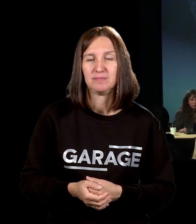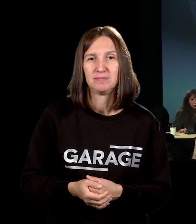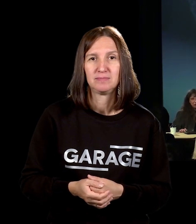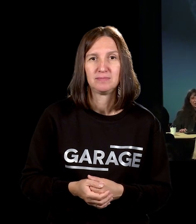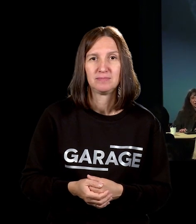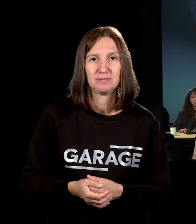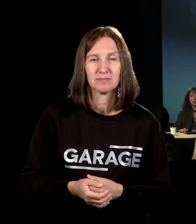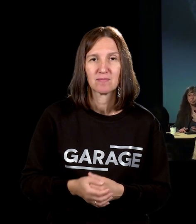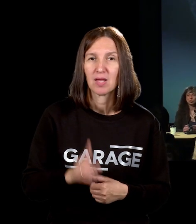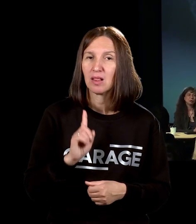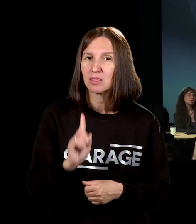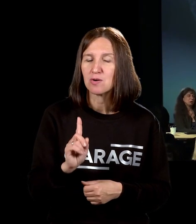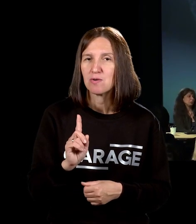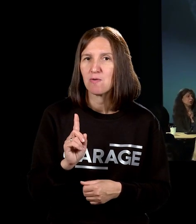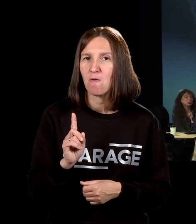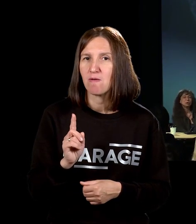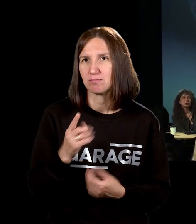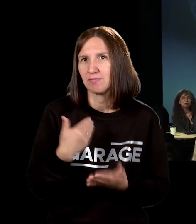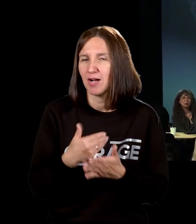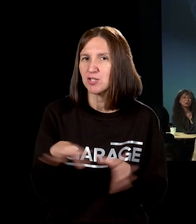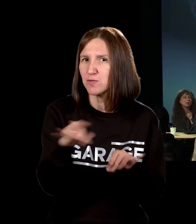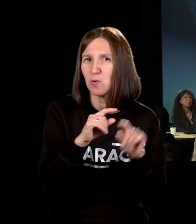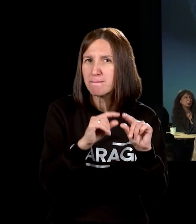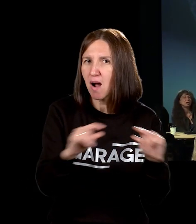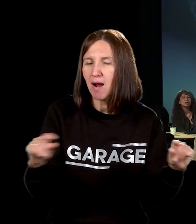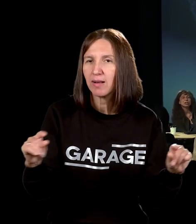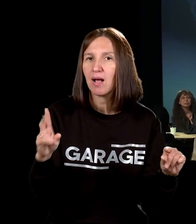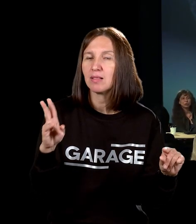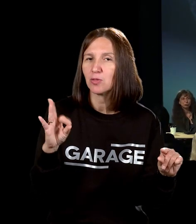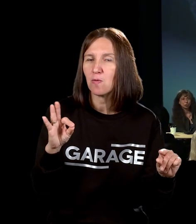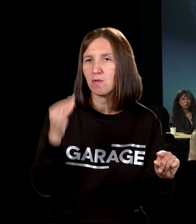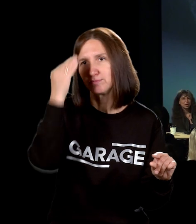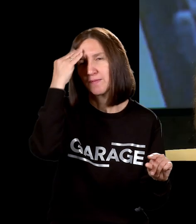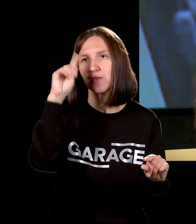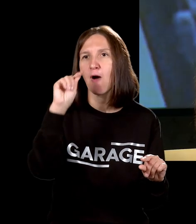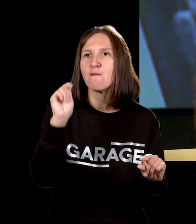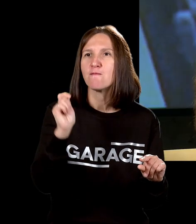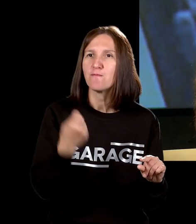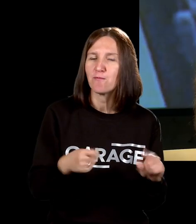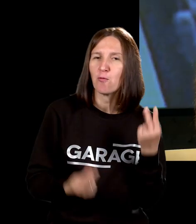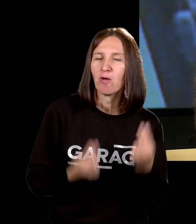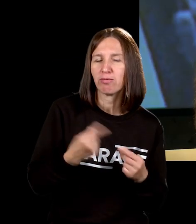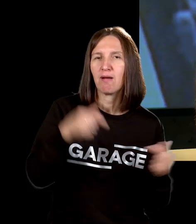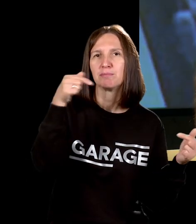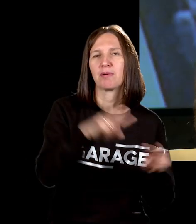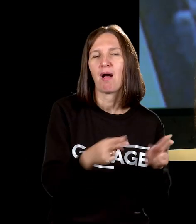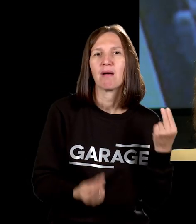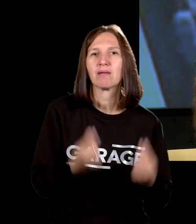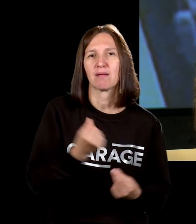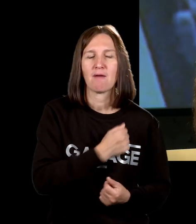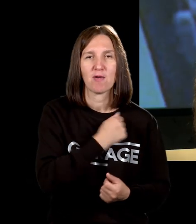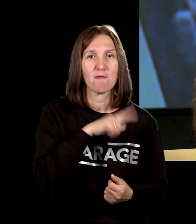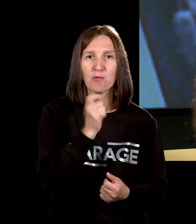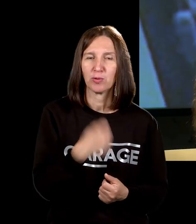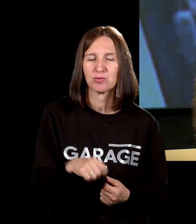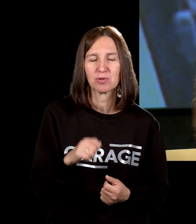все маленькое, оно вроде бы про то, что там войнушка, это исключительно игра в войнушку. Надо сказать, что